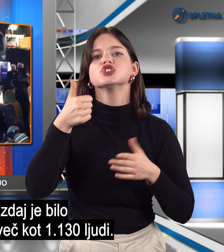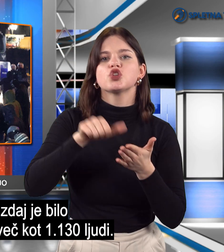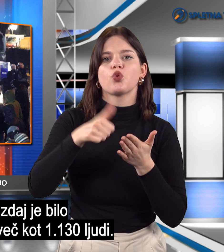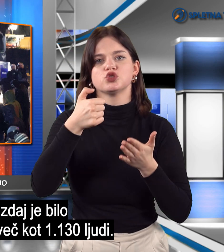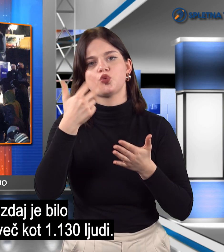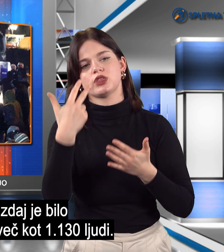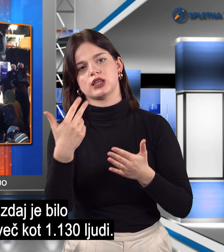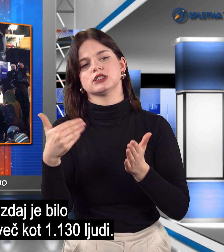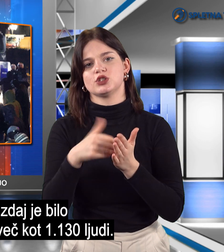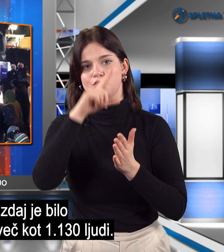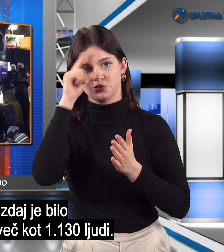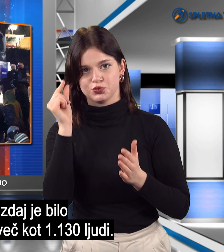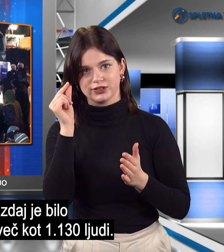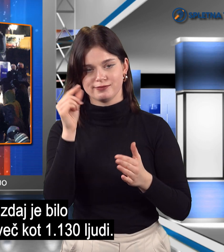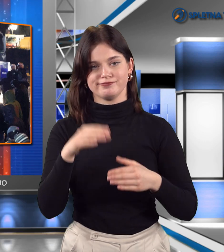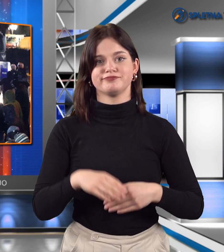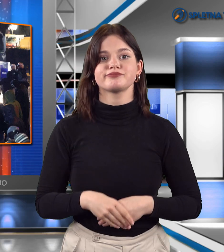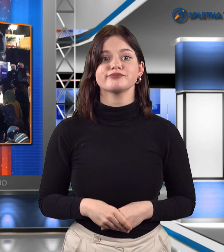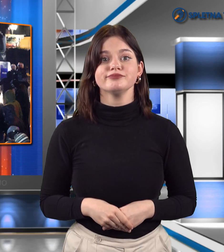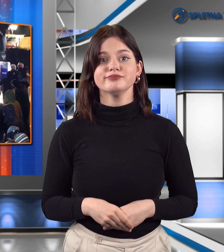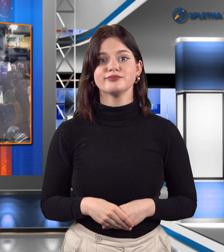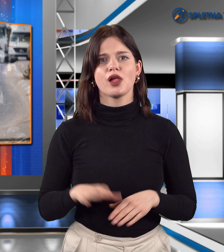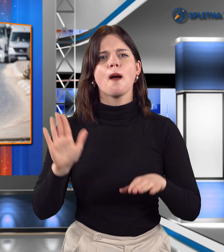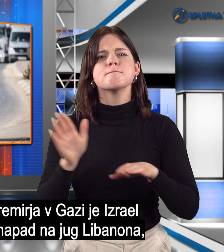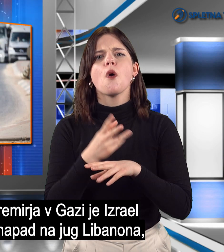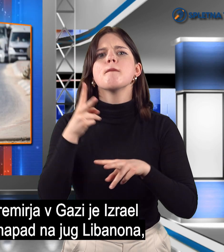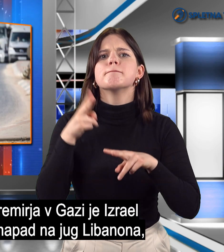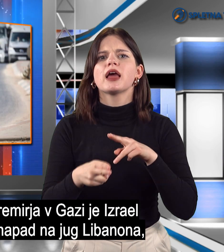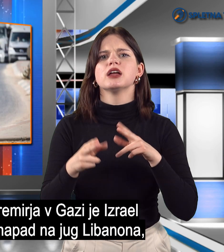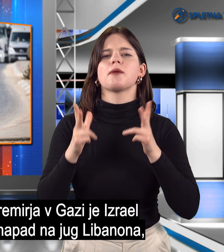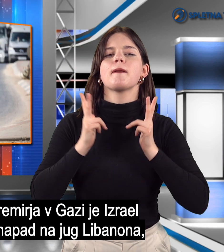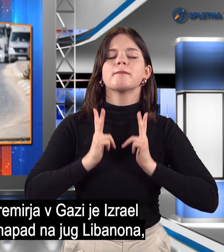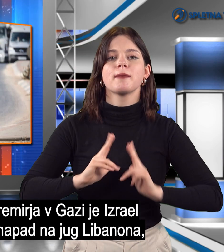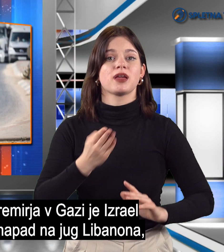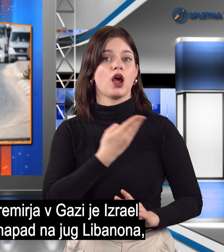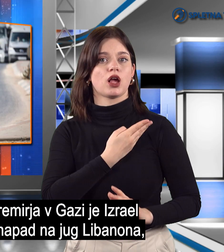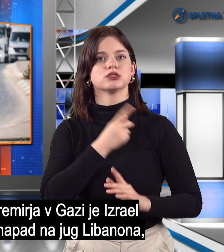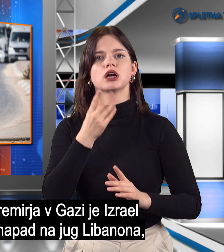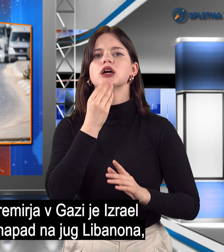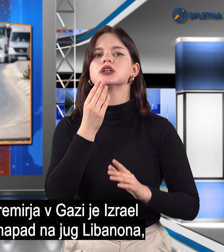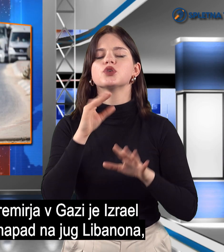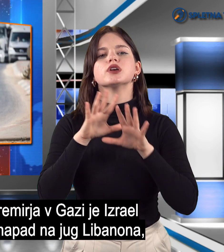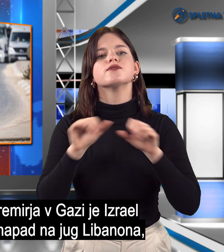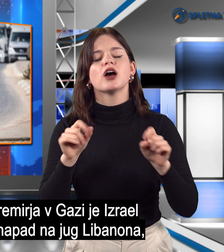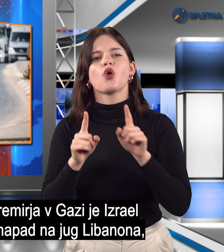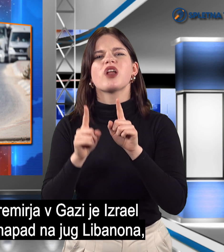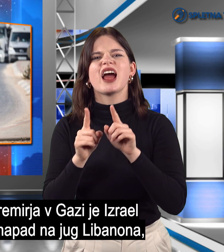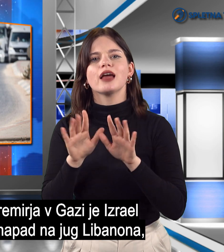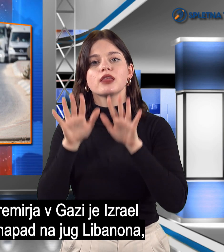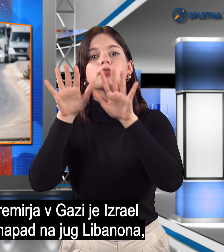bilo aretiranih več kot 1130 ljudi. Po prekinitvi premirja v Gazi je Izrael izvedel raketni